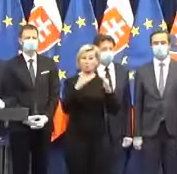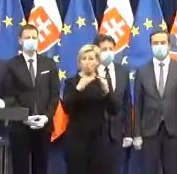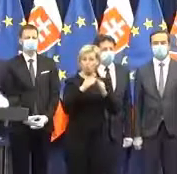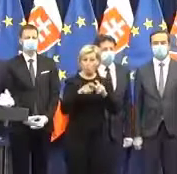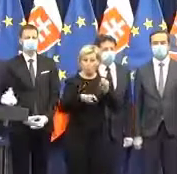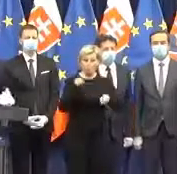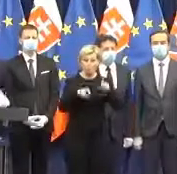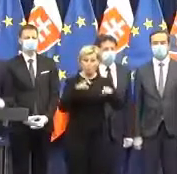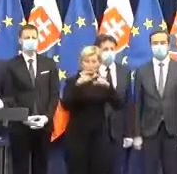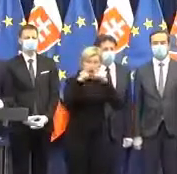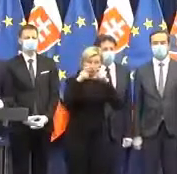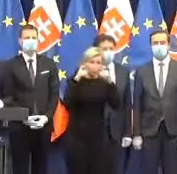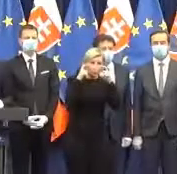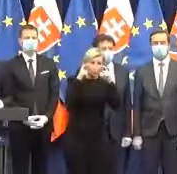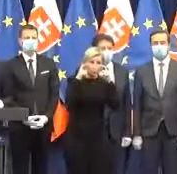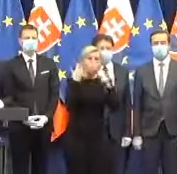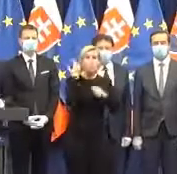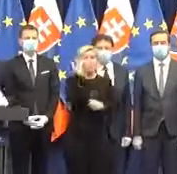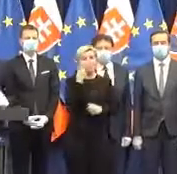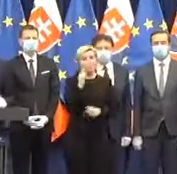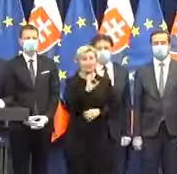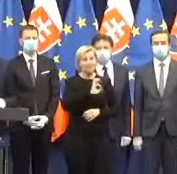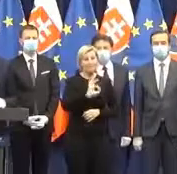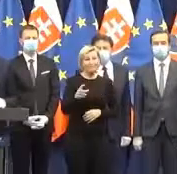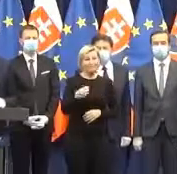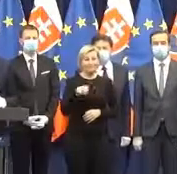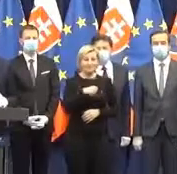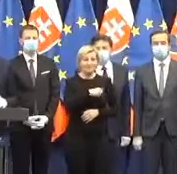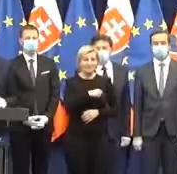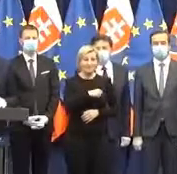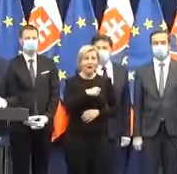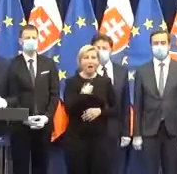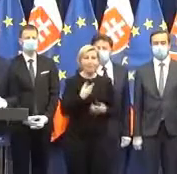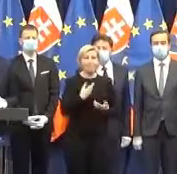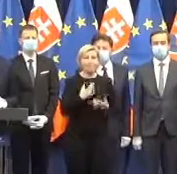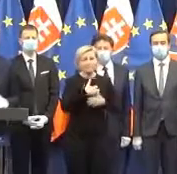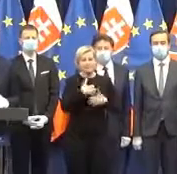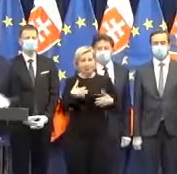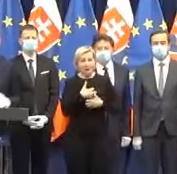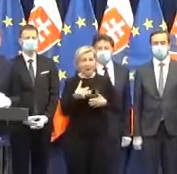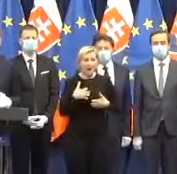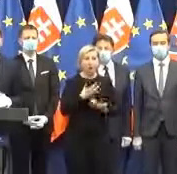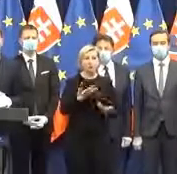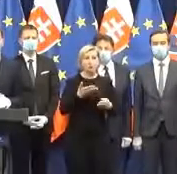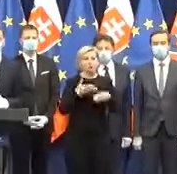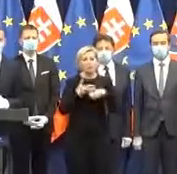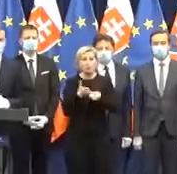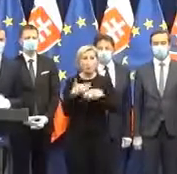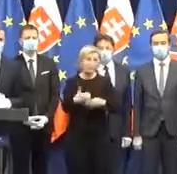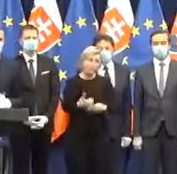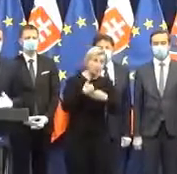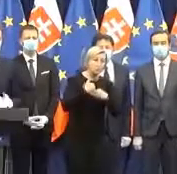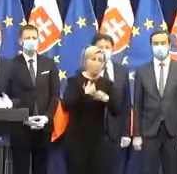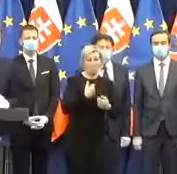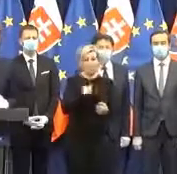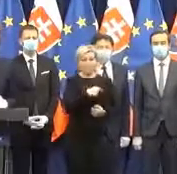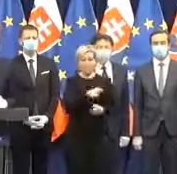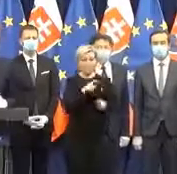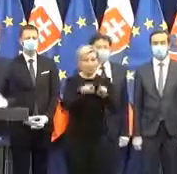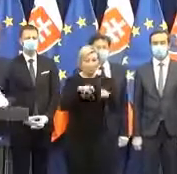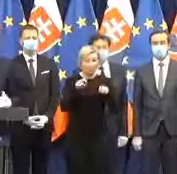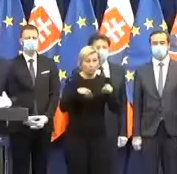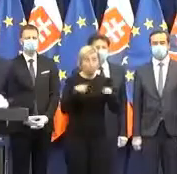vedia zariadiť a keď neprichádza pomoc odtiaľ, odkiaľ očakávajú, tak si pomôžu sami. Tak sme boli veľmi radi, aby vznikli